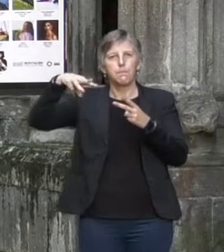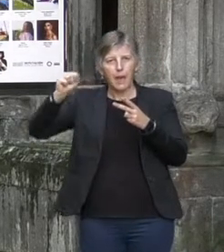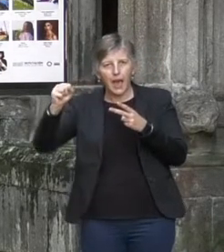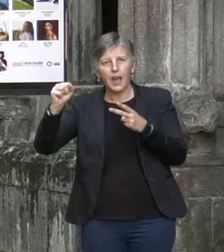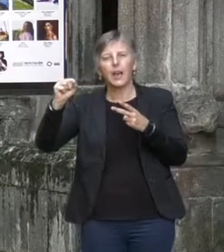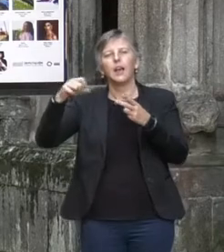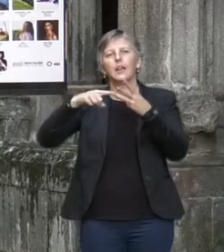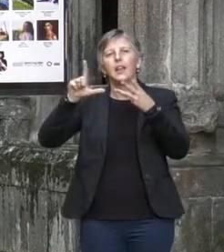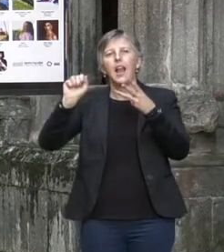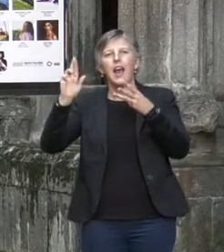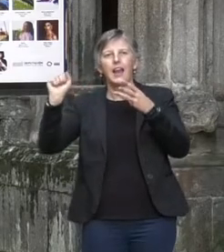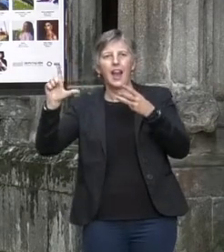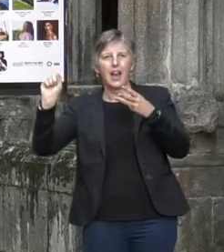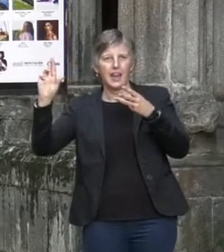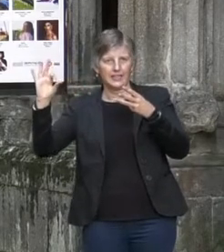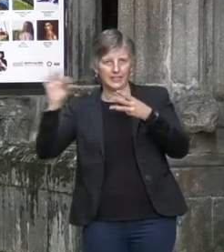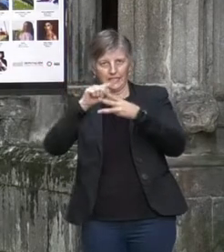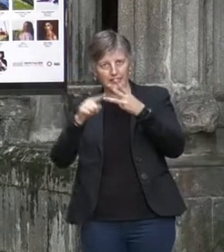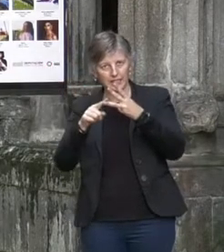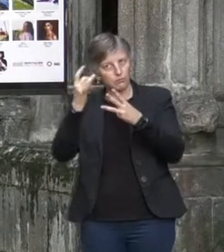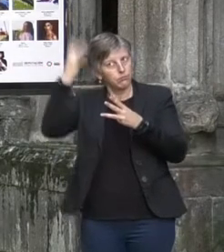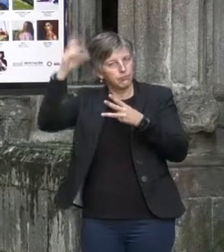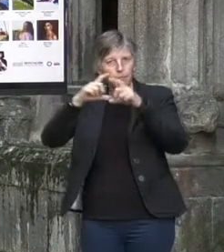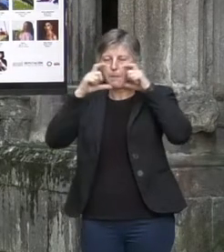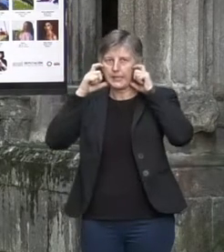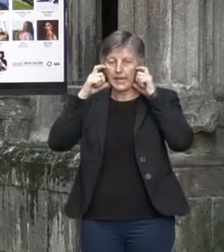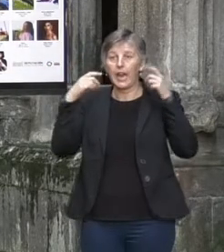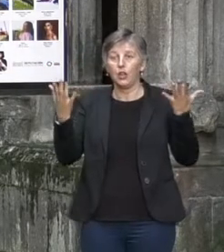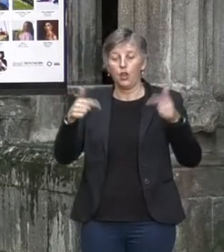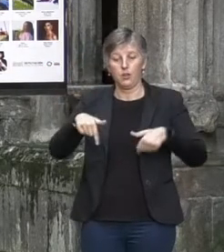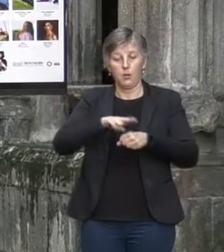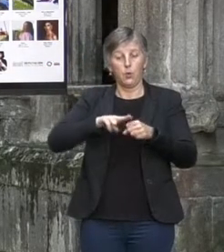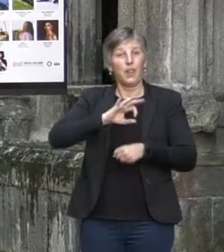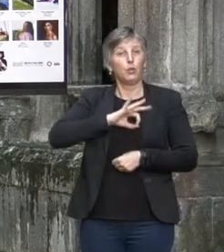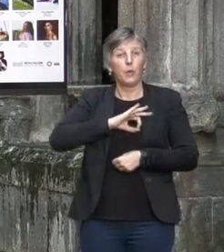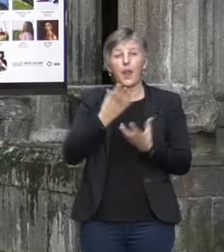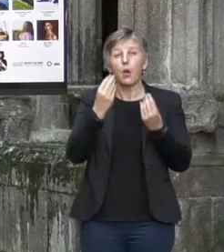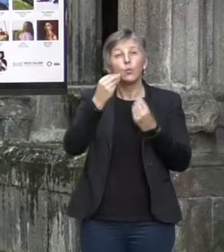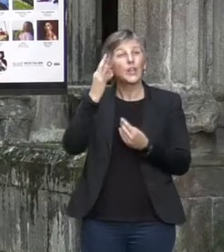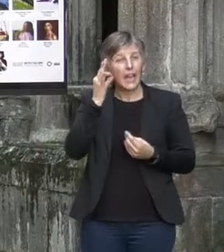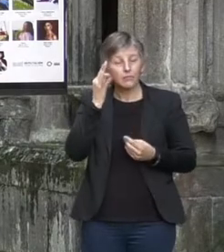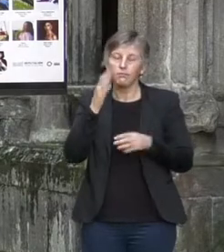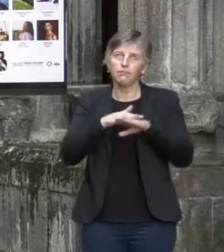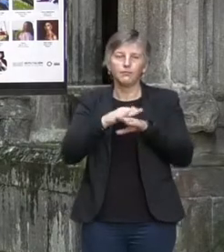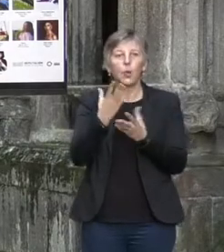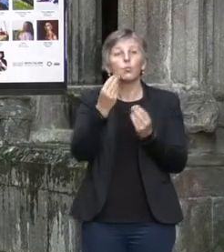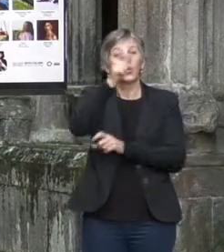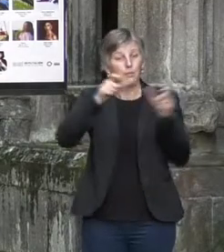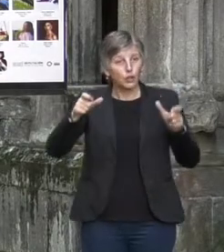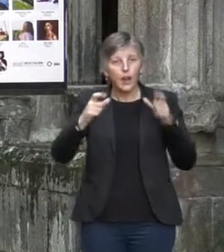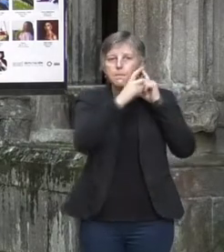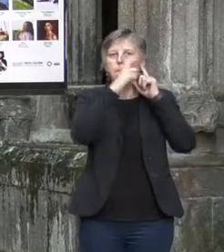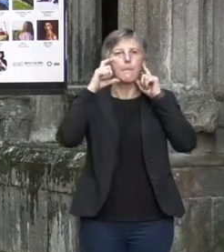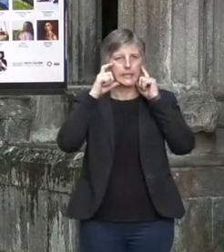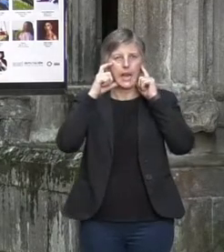Lara Lars. Por lo tanto, na provincia de Pontevedra, muchas persoas terán esa máscara